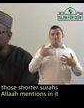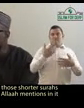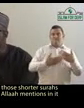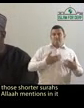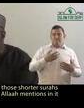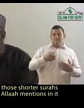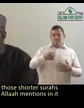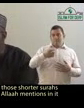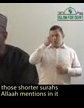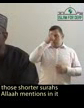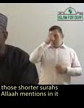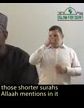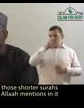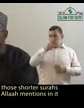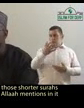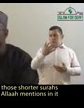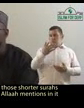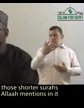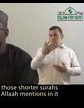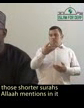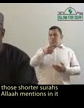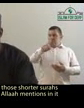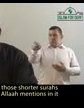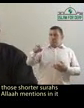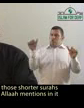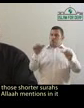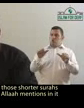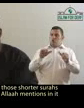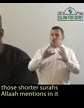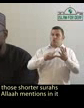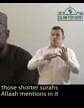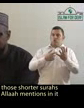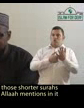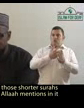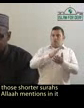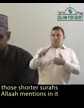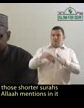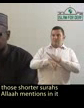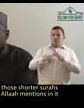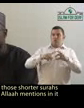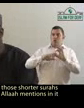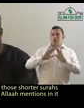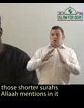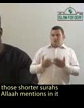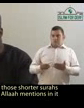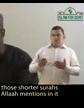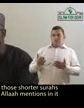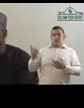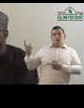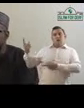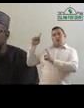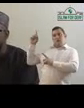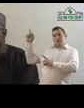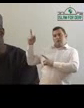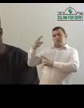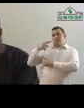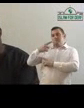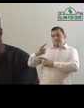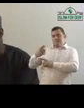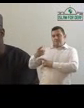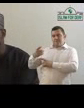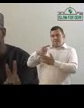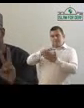all of you know one of those shorter surahs of the Quran where Allah mentioned in it, فَإِنَّ مَعَ